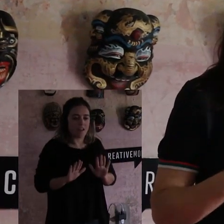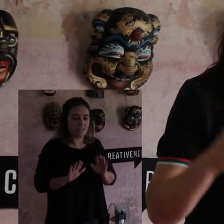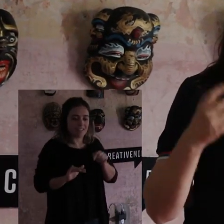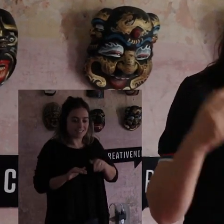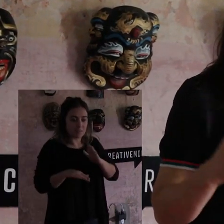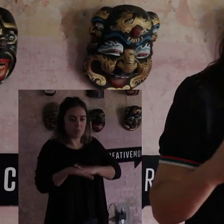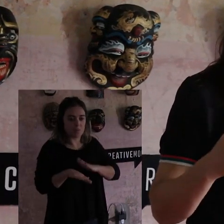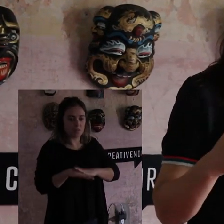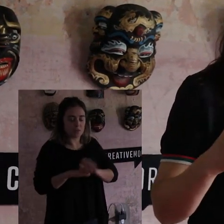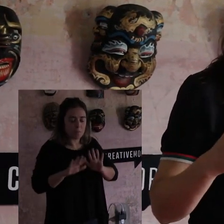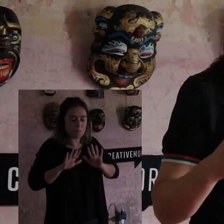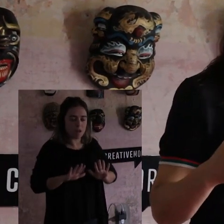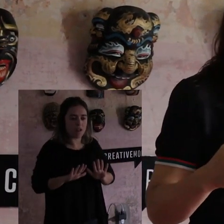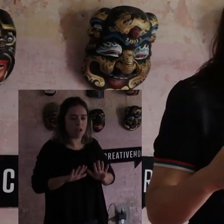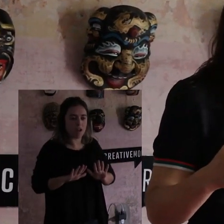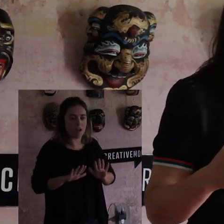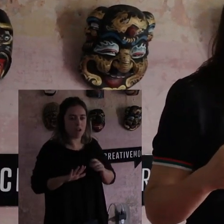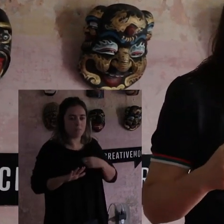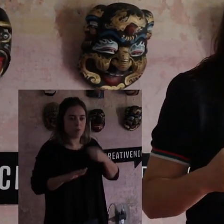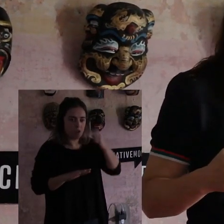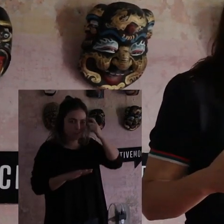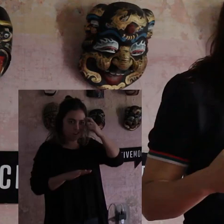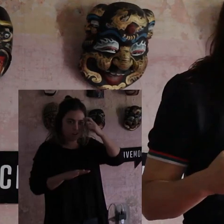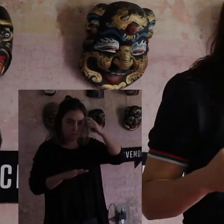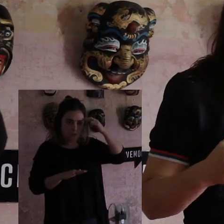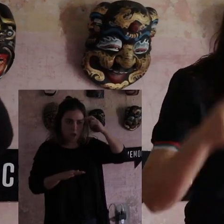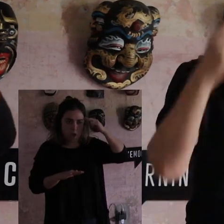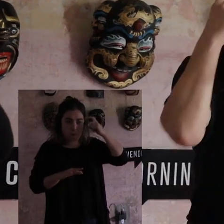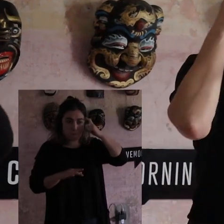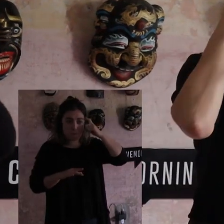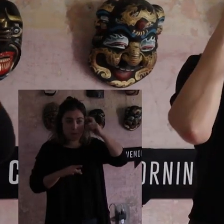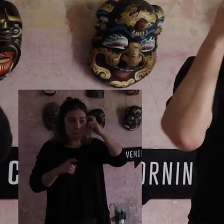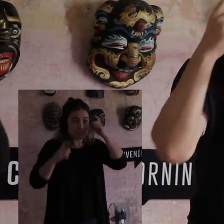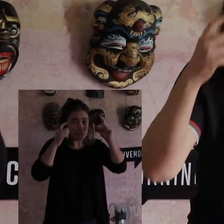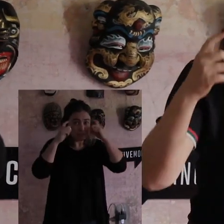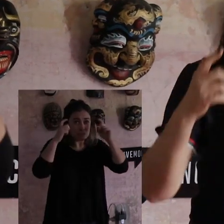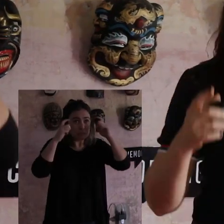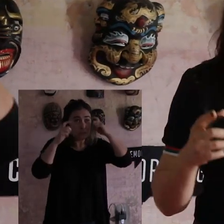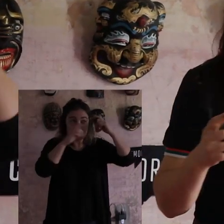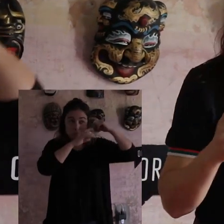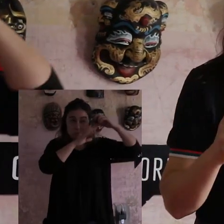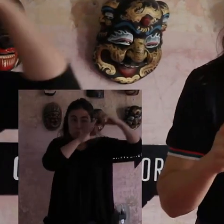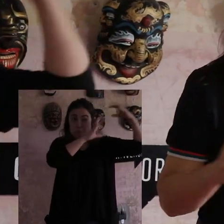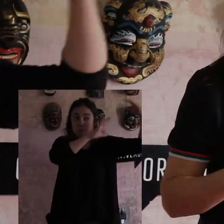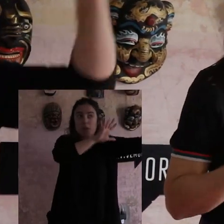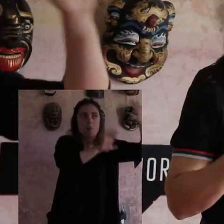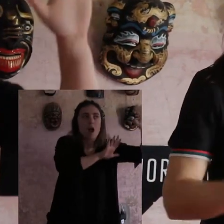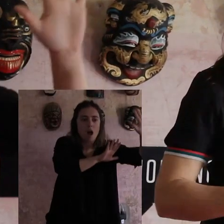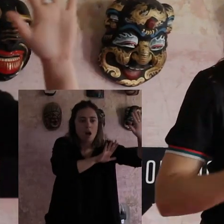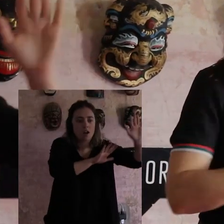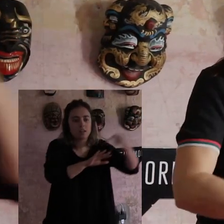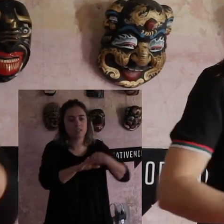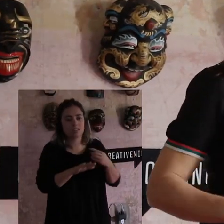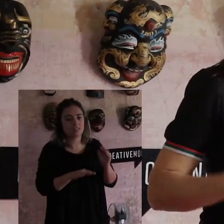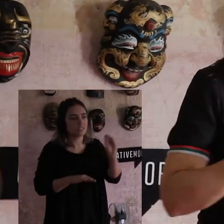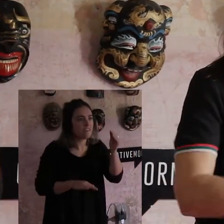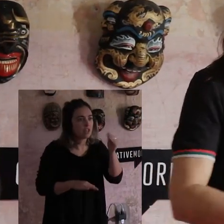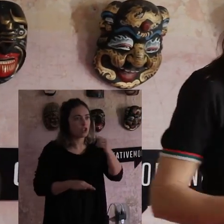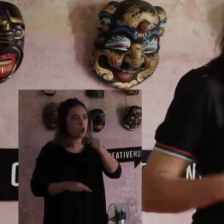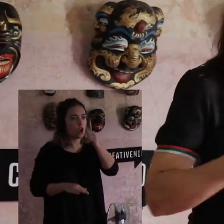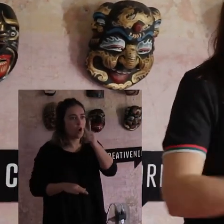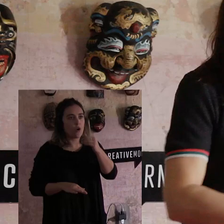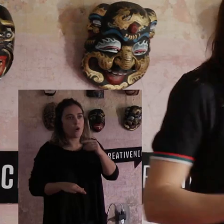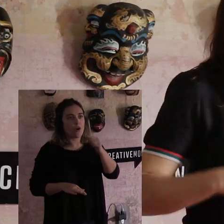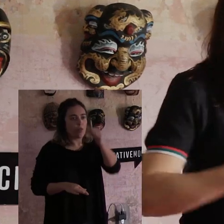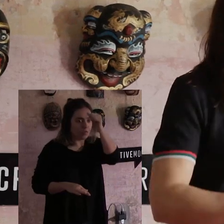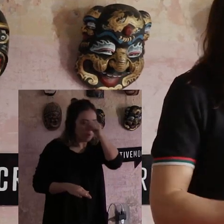esos momentos. Parar un poco, se me va la cabeza, se me van los pensamientos. No, paren. Es como que no hay sábado, no hay domingo, no